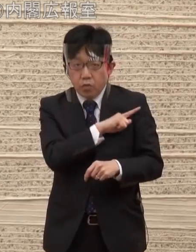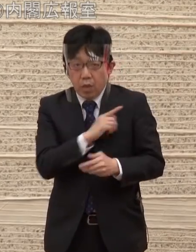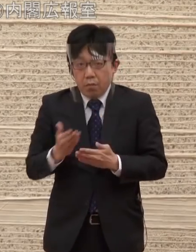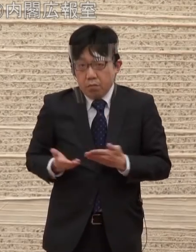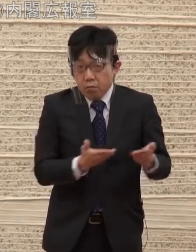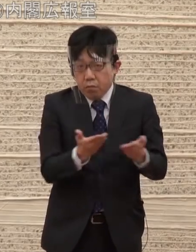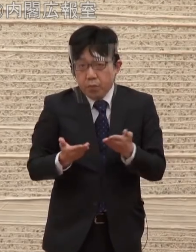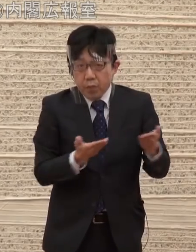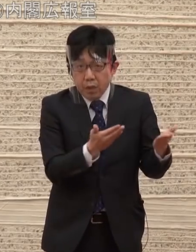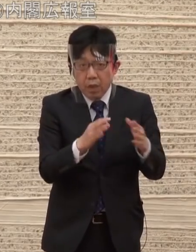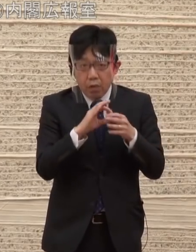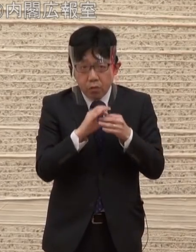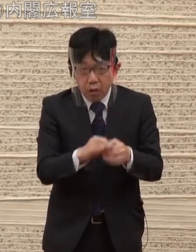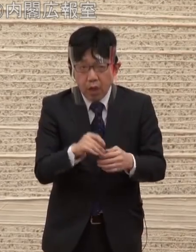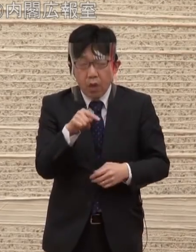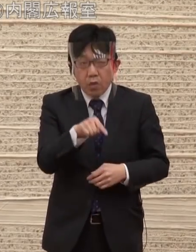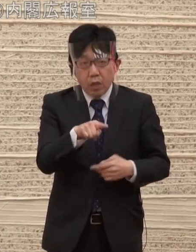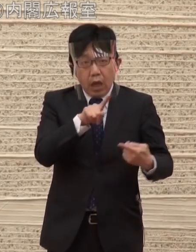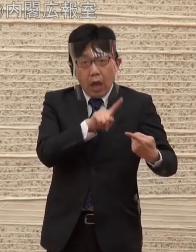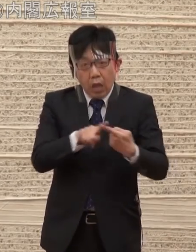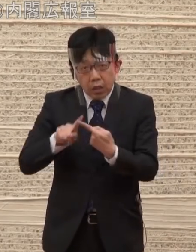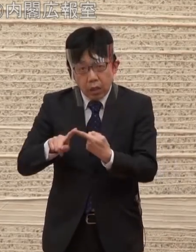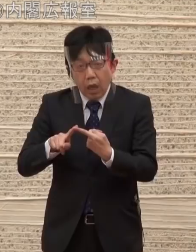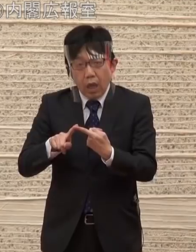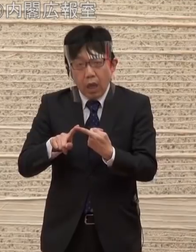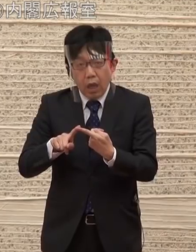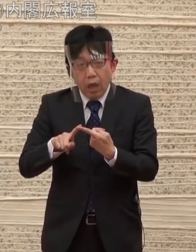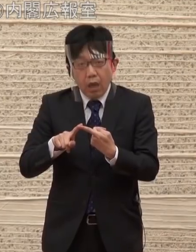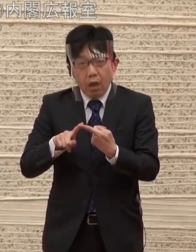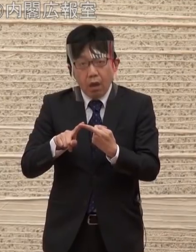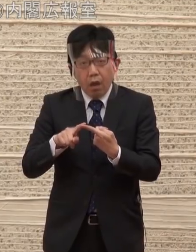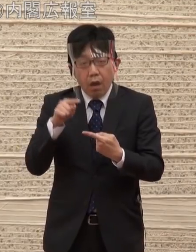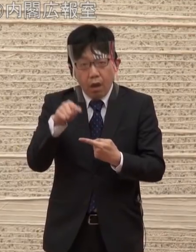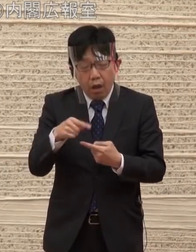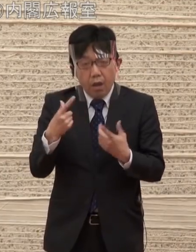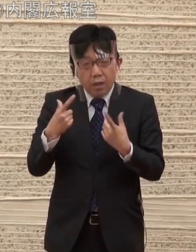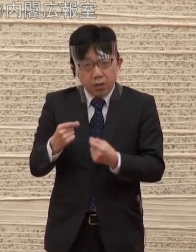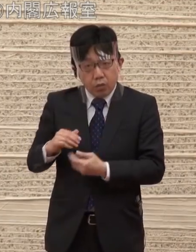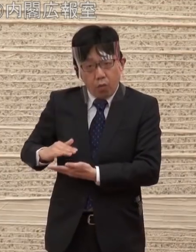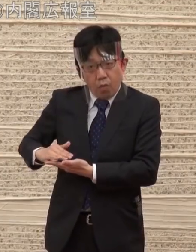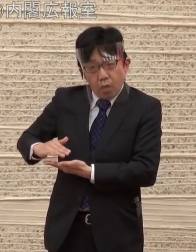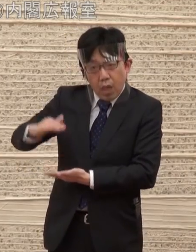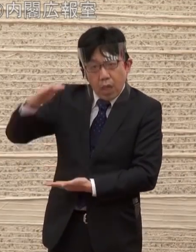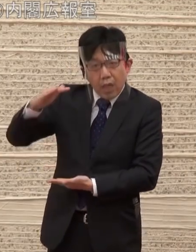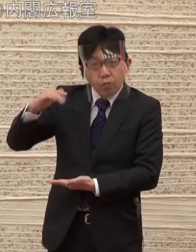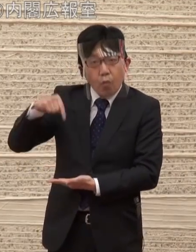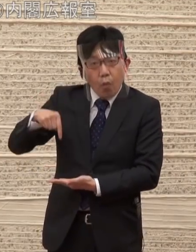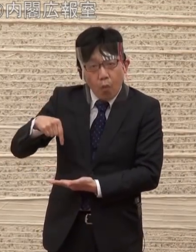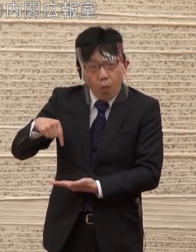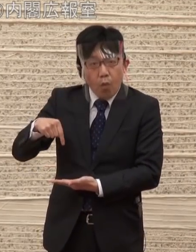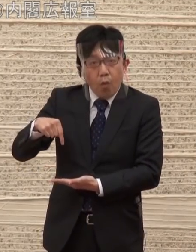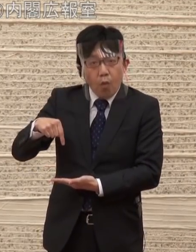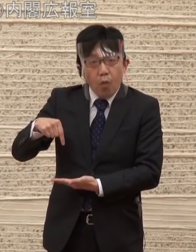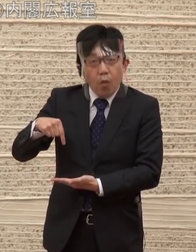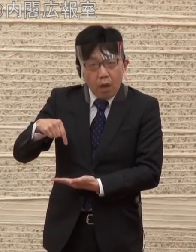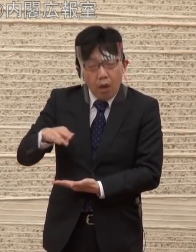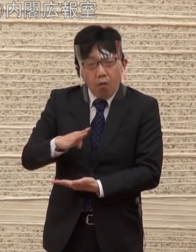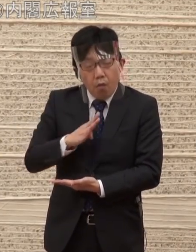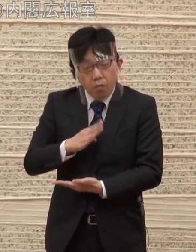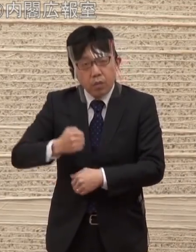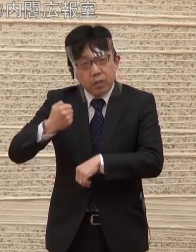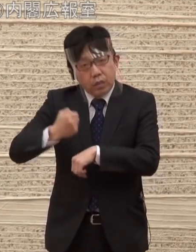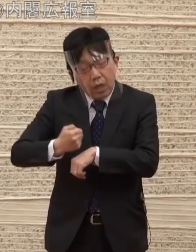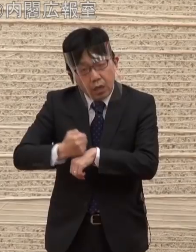まあ事情の拡大に見合うだけの十分な供給量を確保ソフトは引き続き難しい状況に